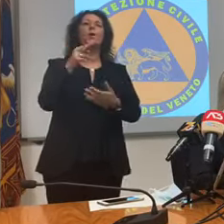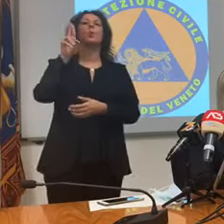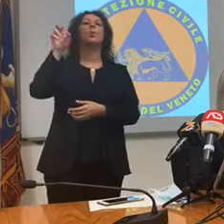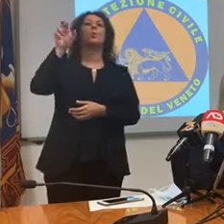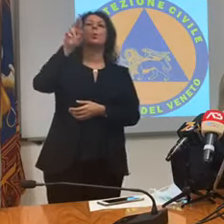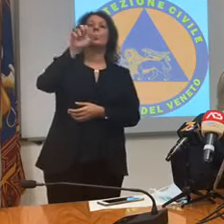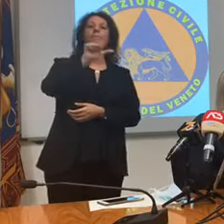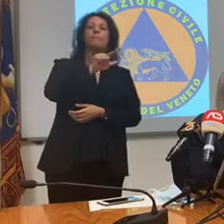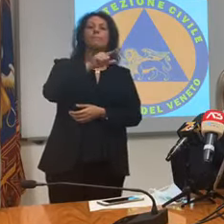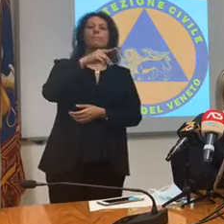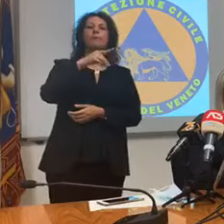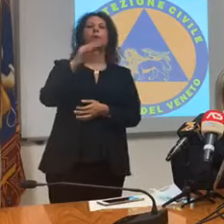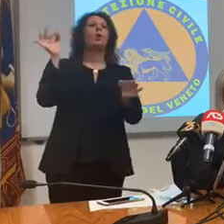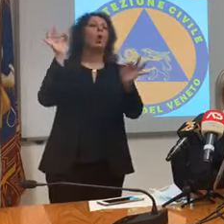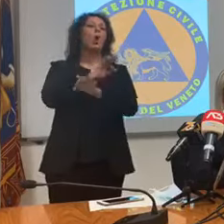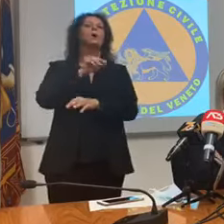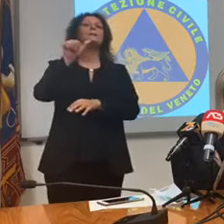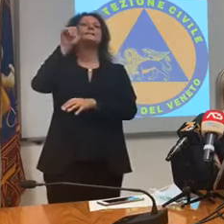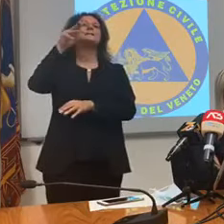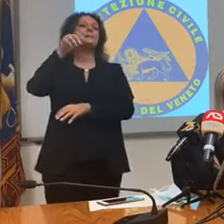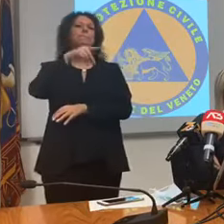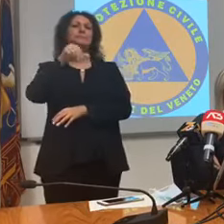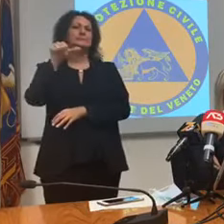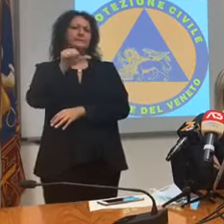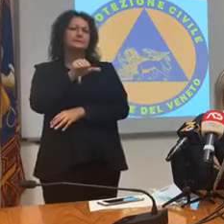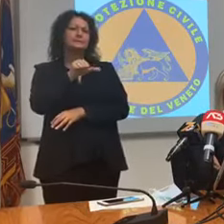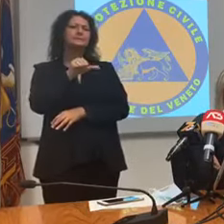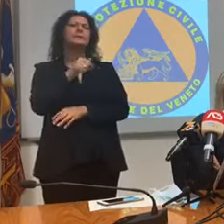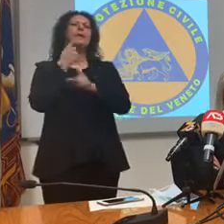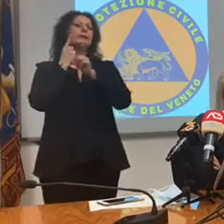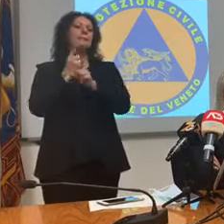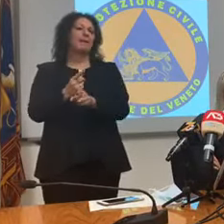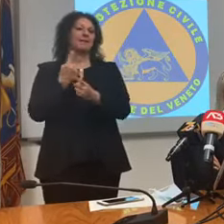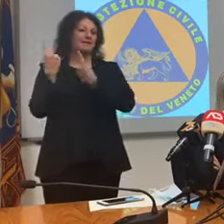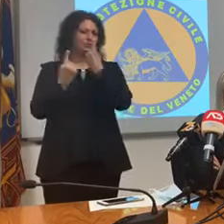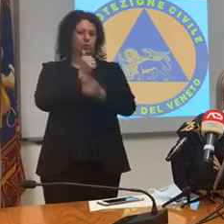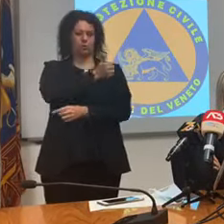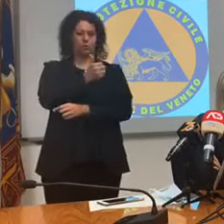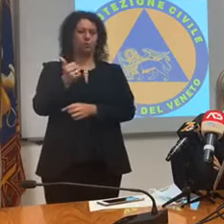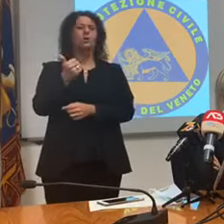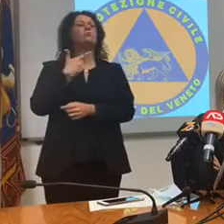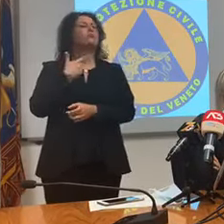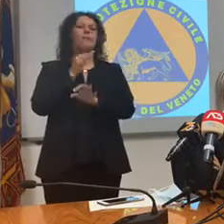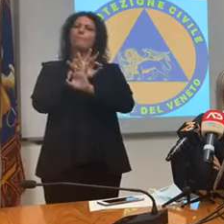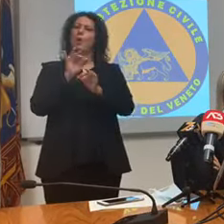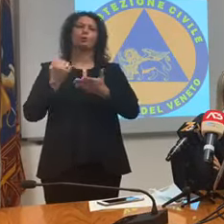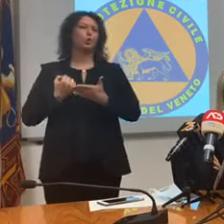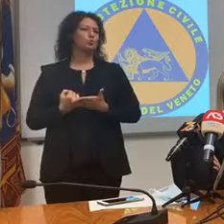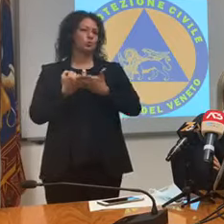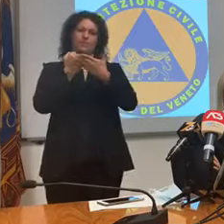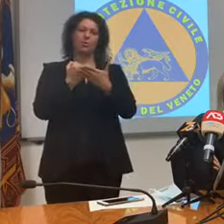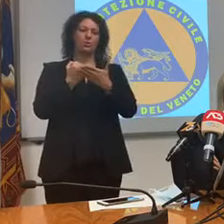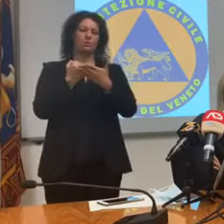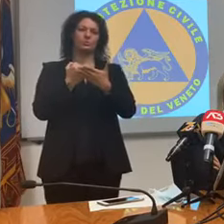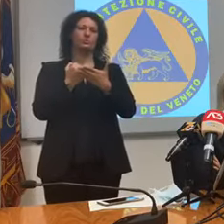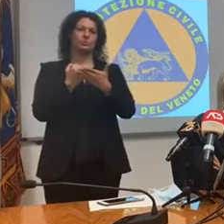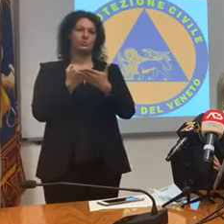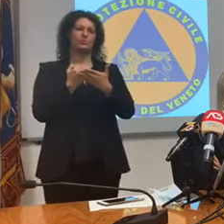singole aziende o ai SISP se la persona insomma deve fare una quarantena perché è positiva, c'è sicuramente un supporto perché poi le singole aziende